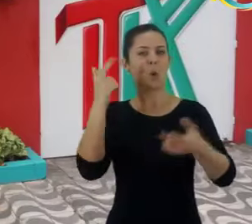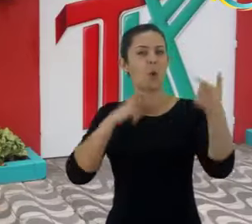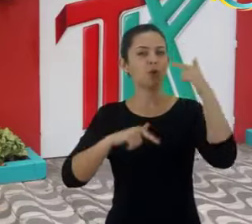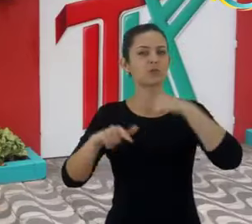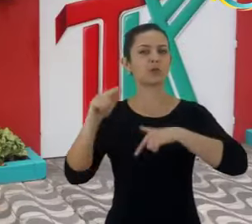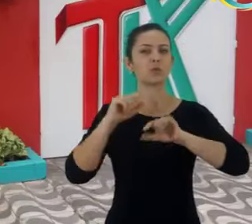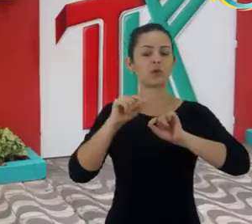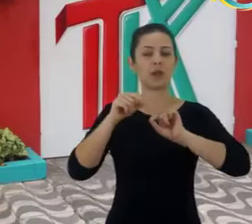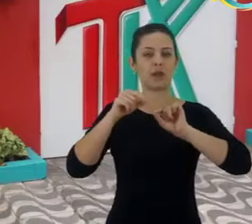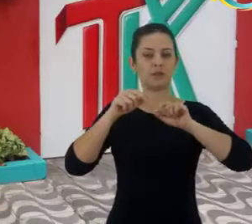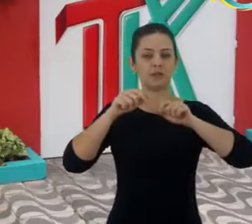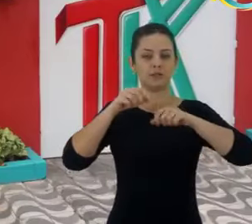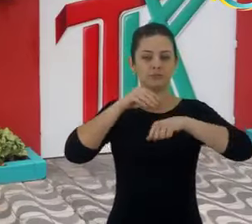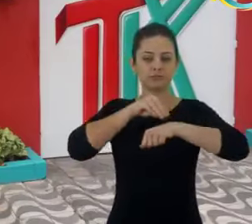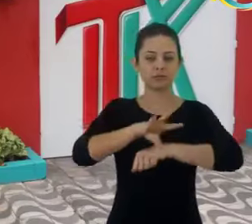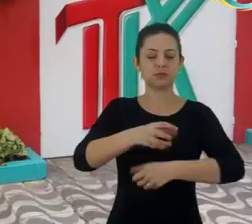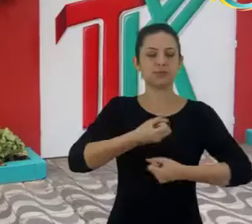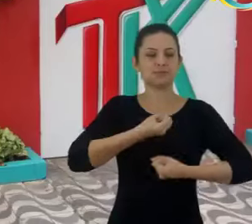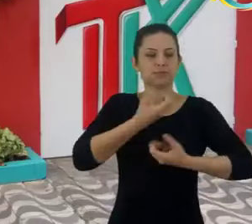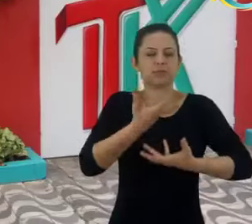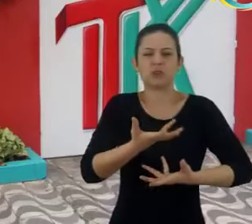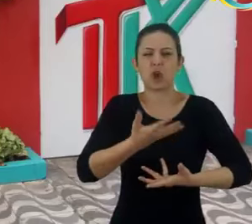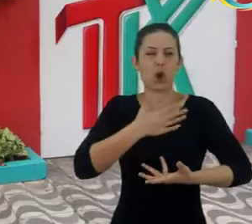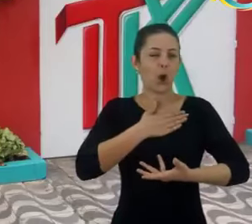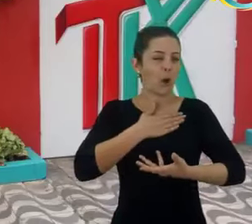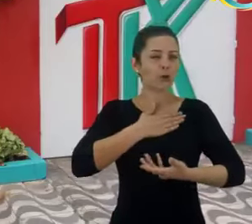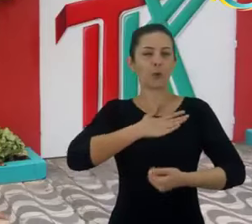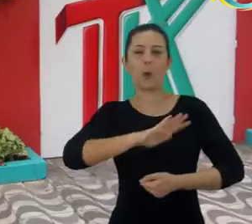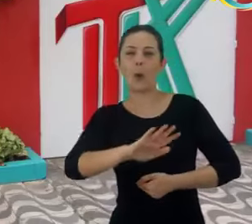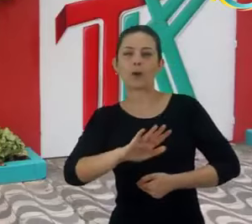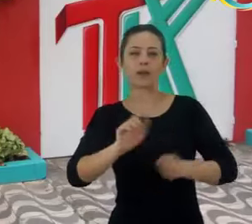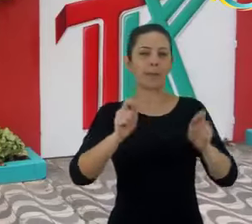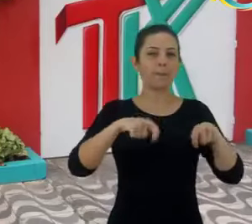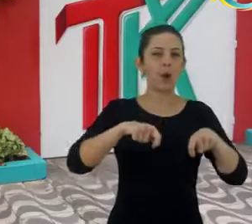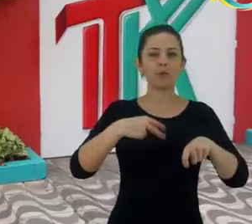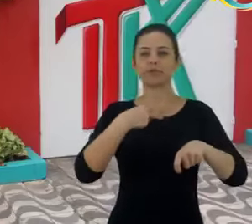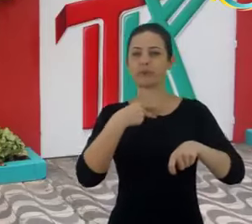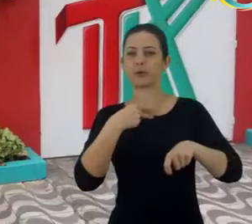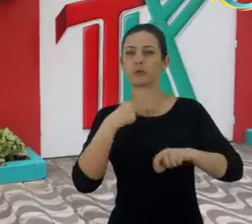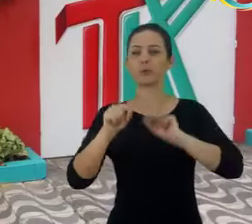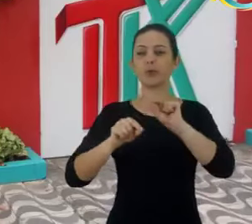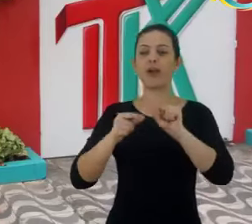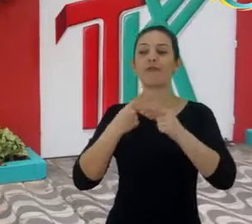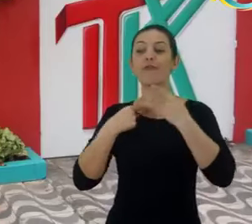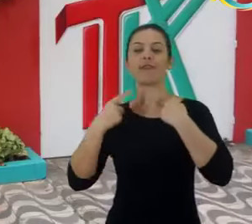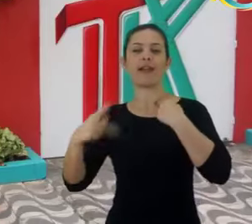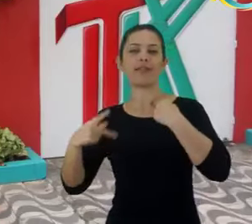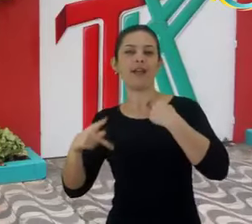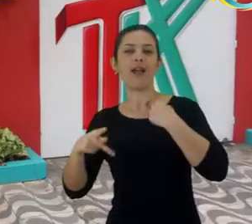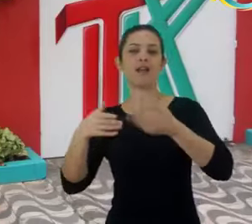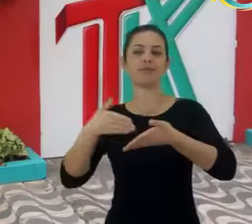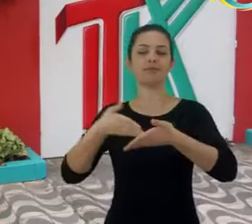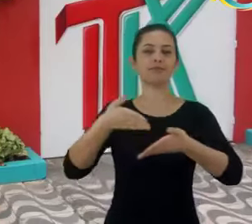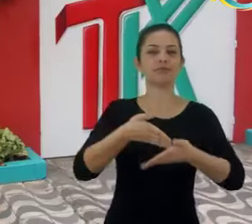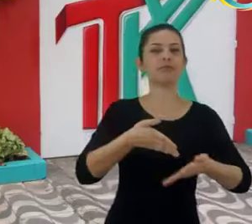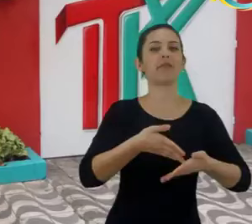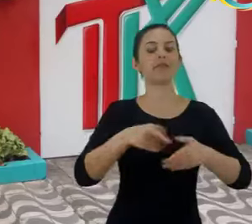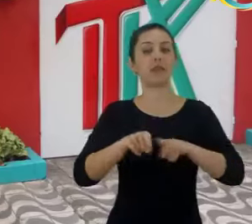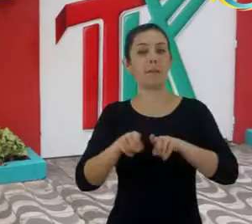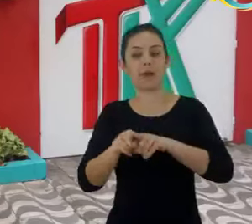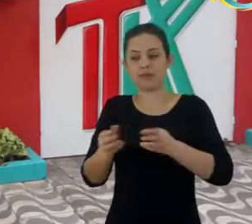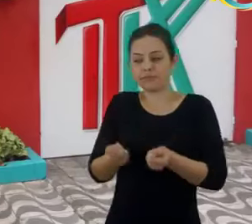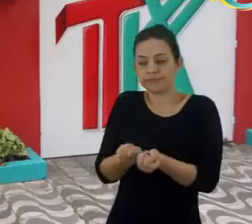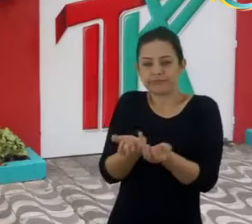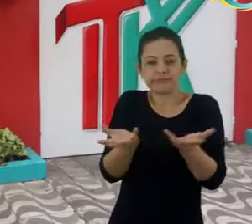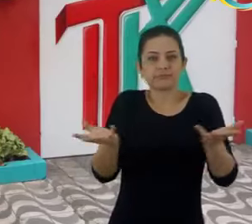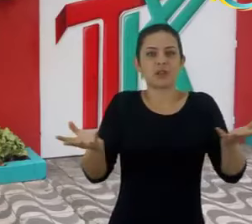né? Conseguindo expor o que eles gostam, o que eles não gostam, o que eles podem fazer, o que eles não podem, o que eles querem, até onde eles podem estar indo. Então a